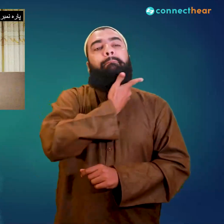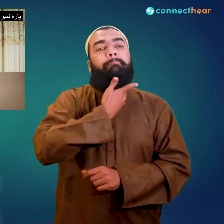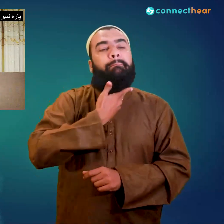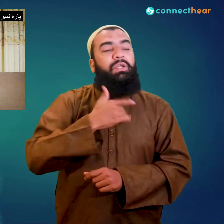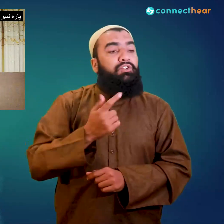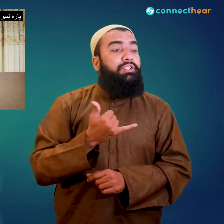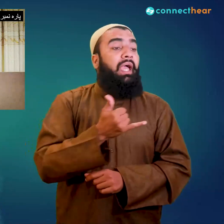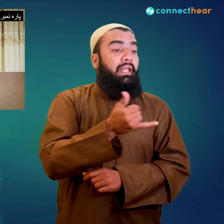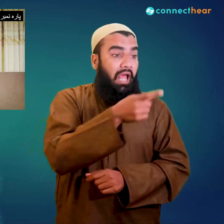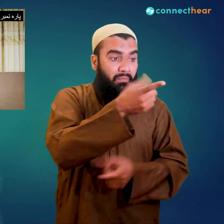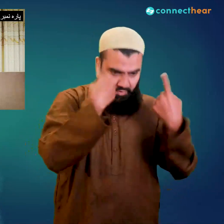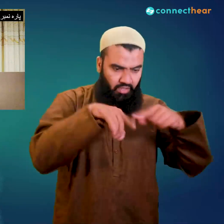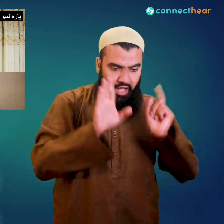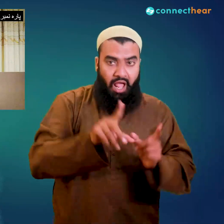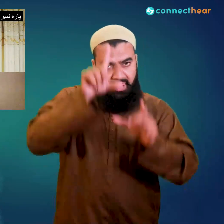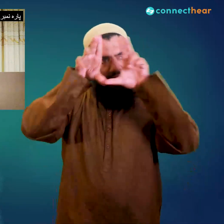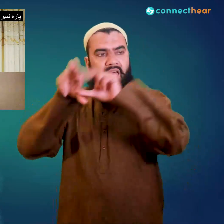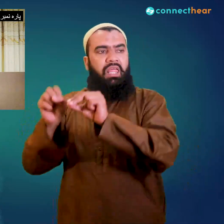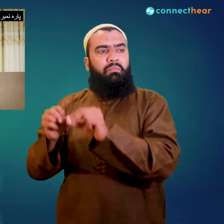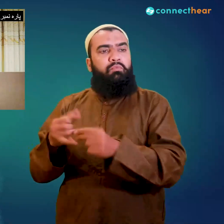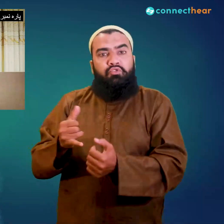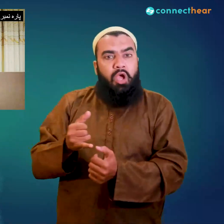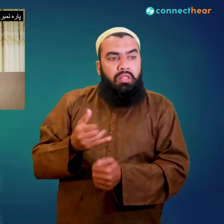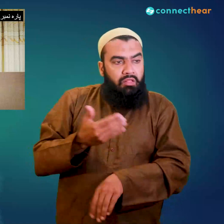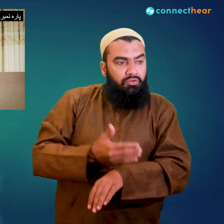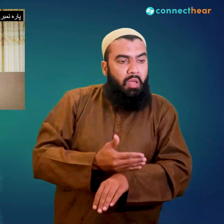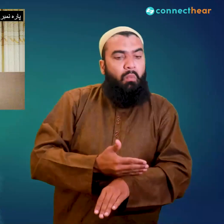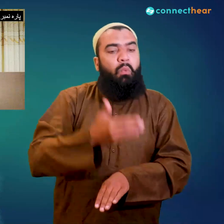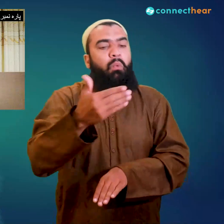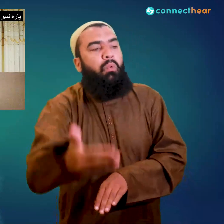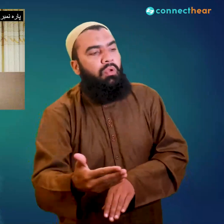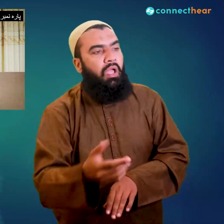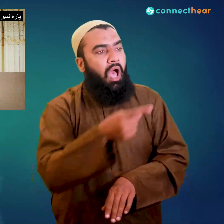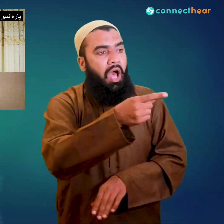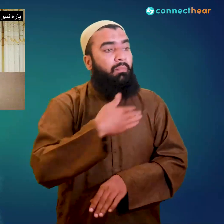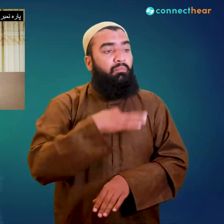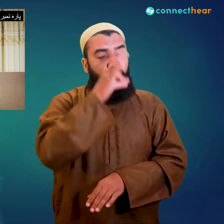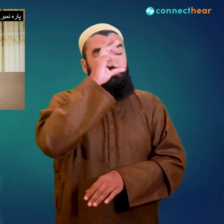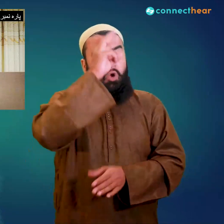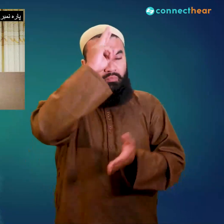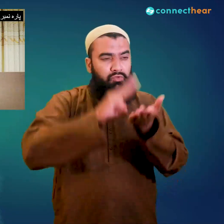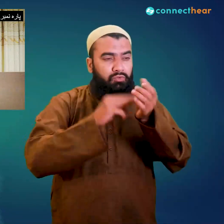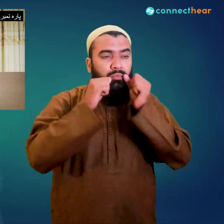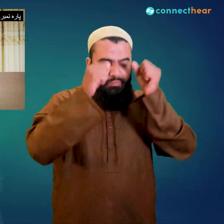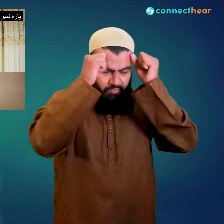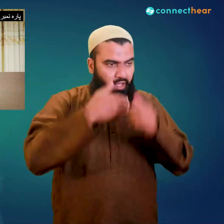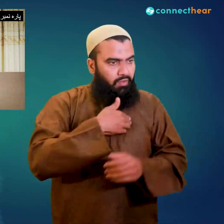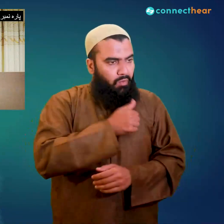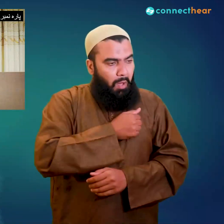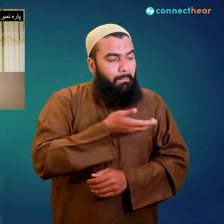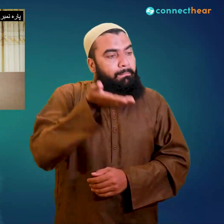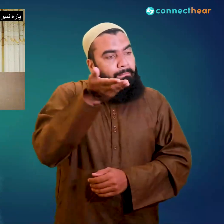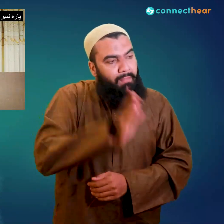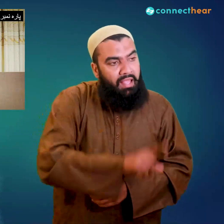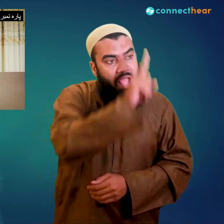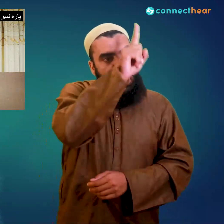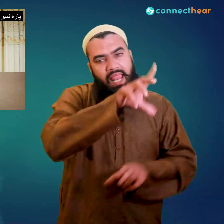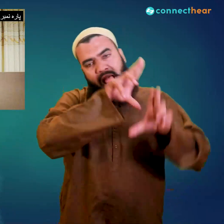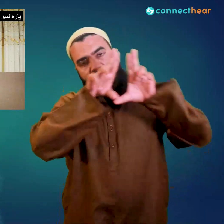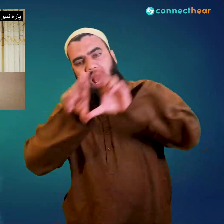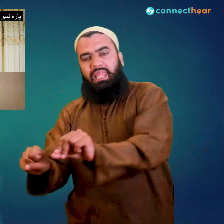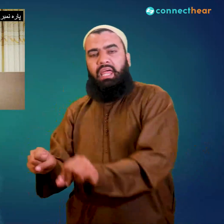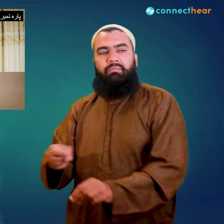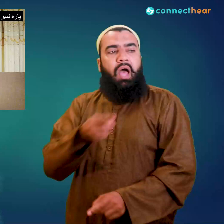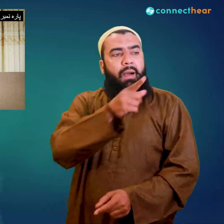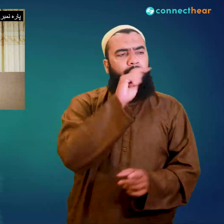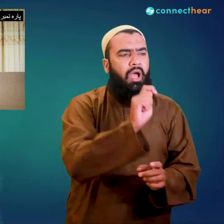ہم وفات دے دیں گے اور اس کے بعد پھر ہم ان پر عذاب نازل کریں گے۔ یہ ہماری حکمت اور مشیت پر ہے، آپ کا کام صرف ان